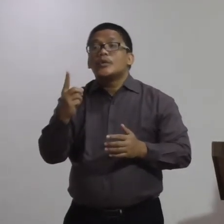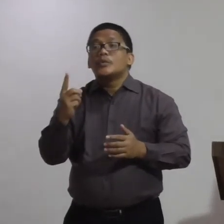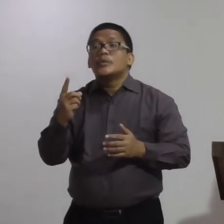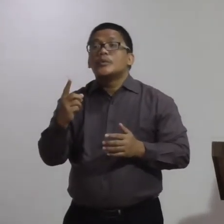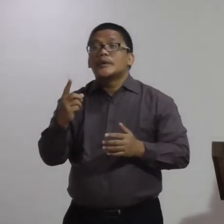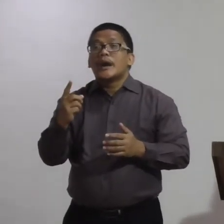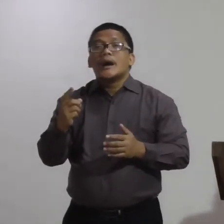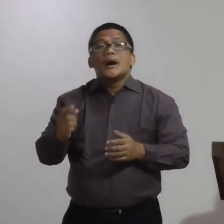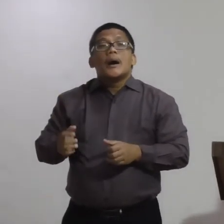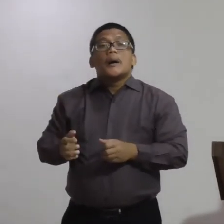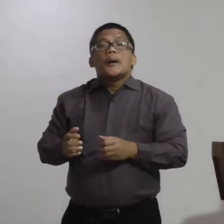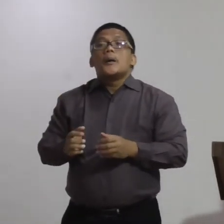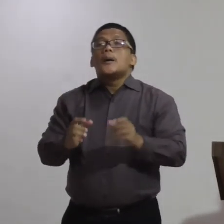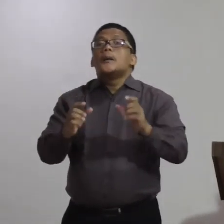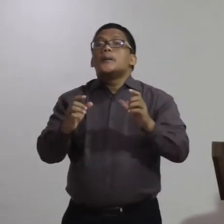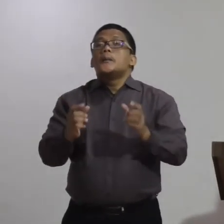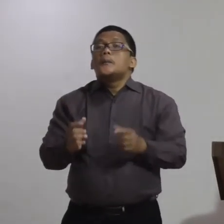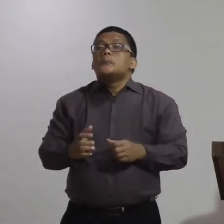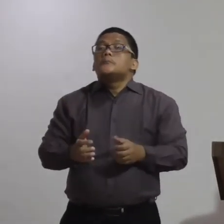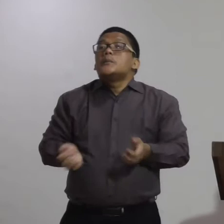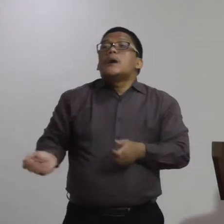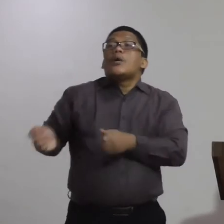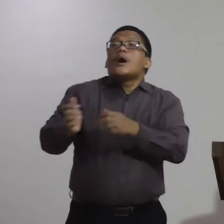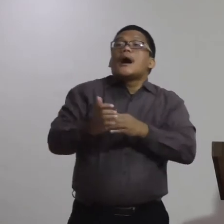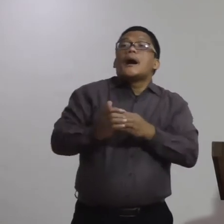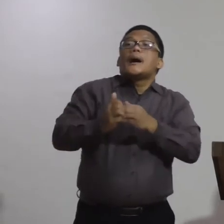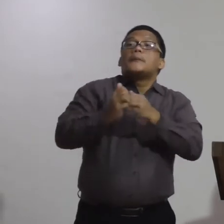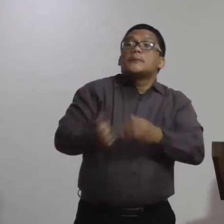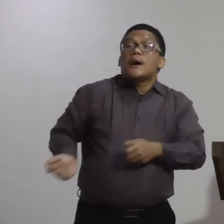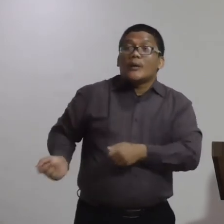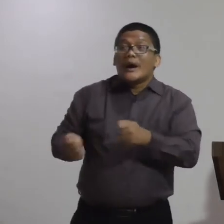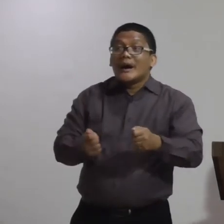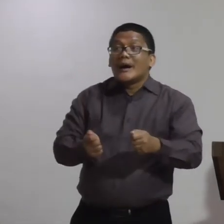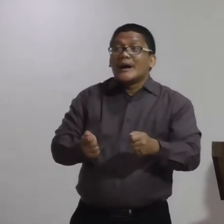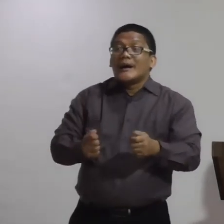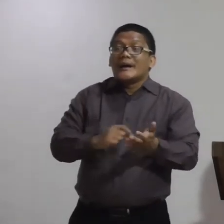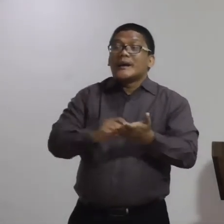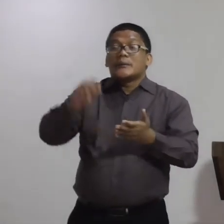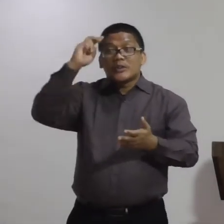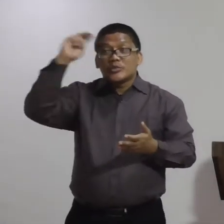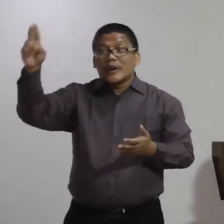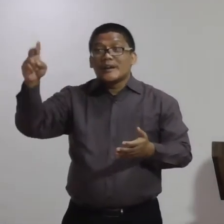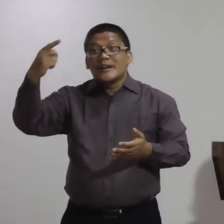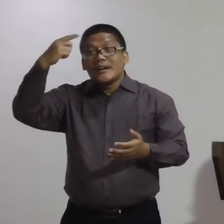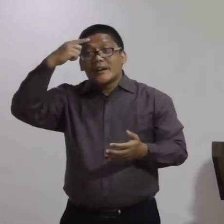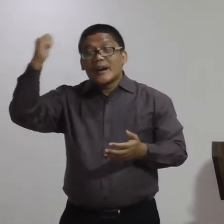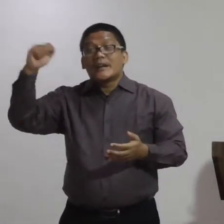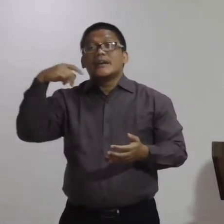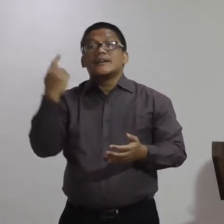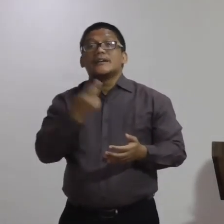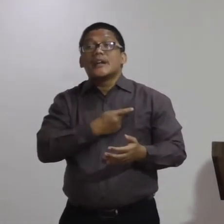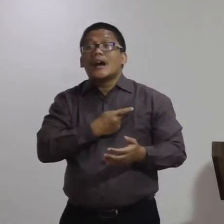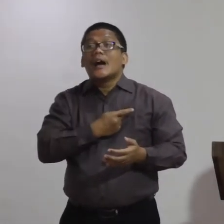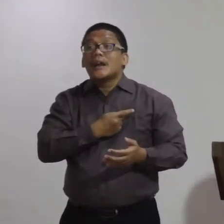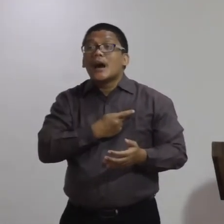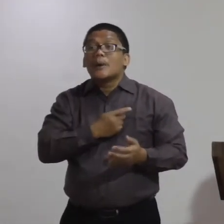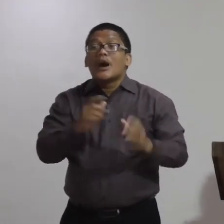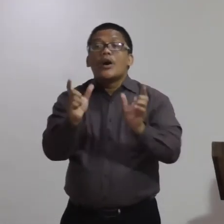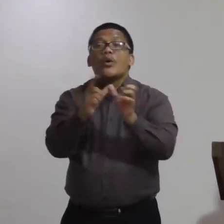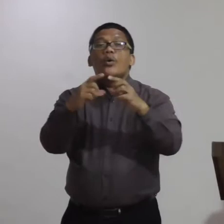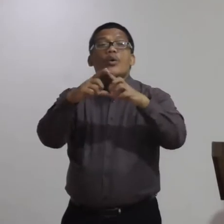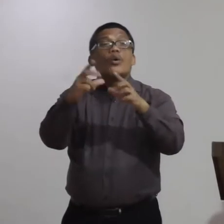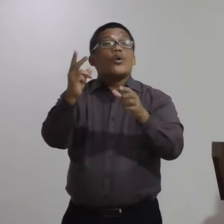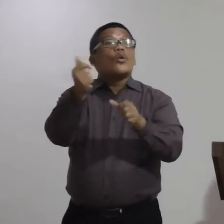ya, dalam segala hal, karena kita ini adalah warga kerajaan Allah. Nah, oleh sebab